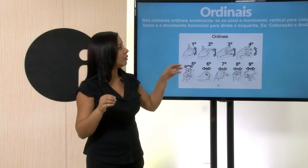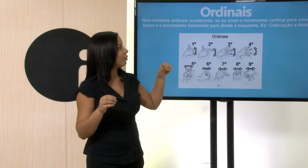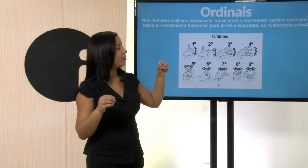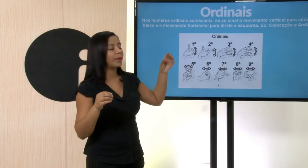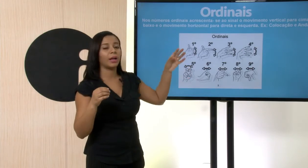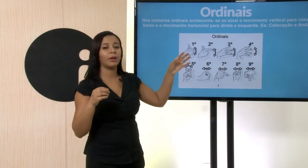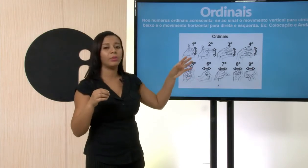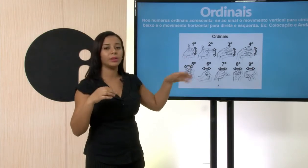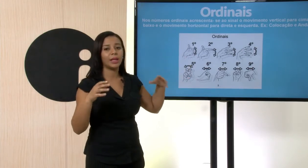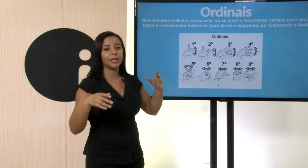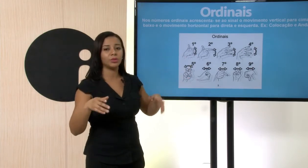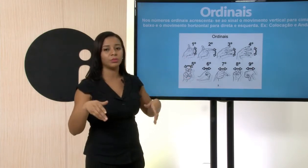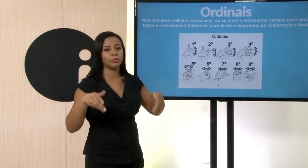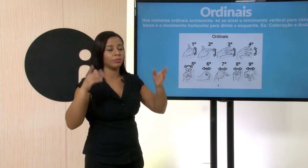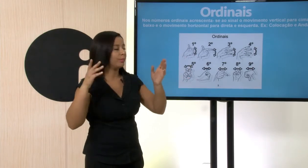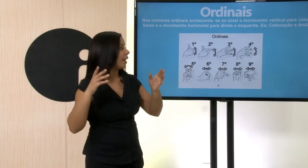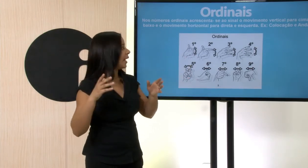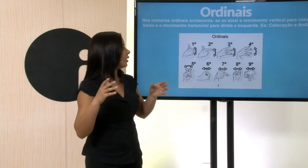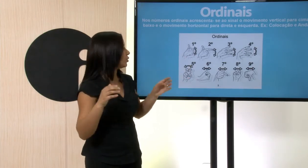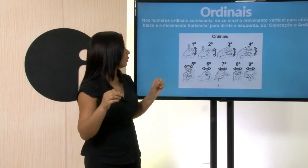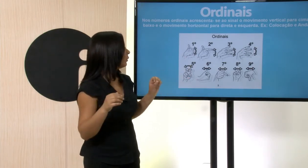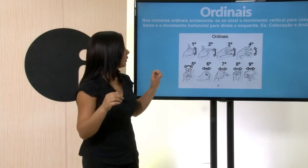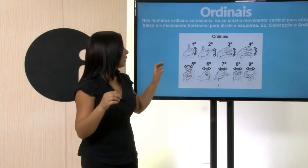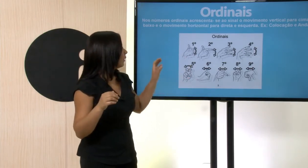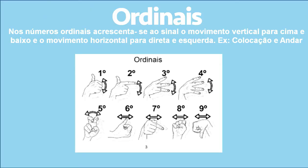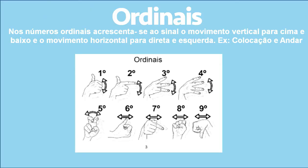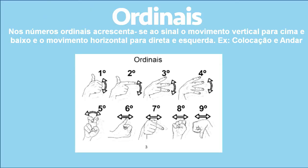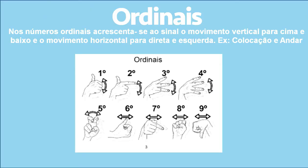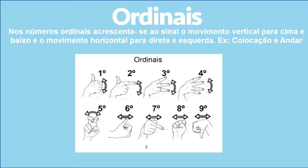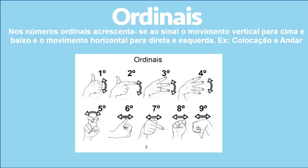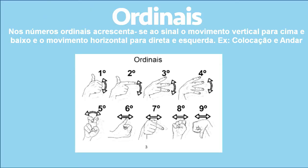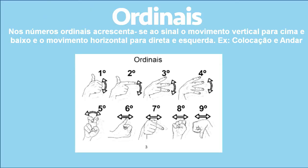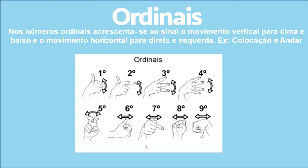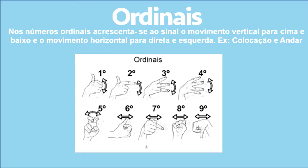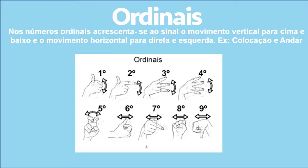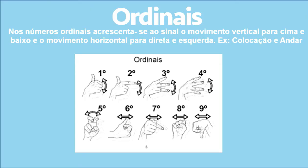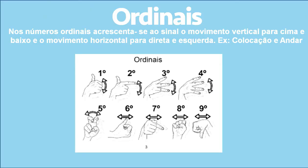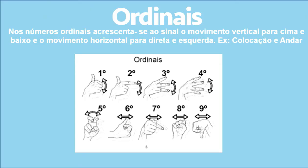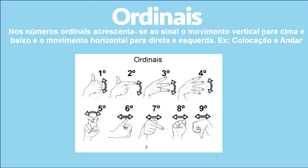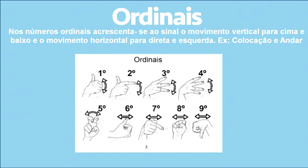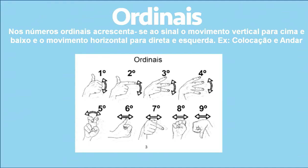colocação, para o andar de um prédio. Por exemplo, o primeiro,